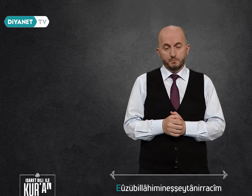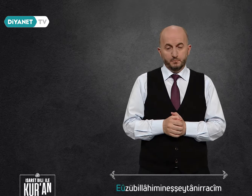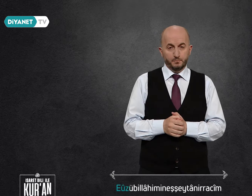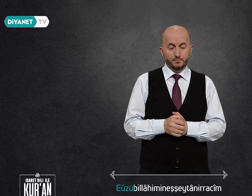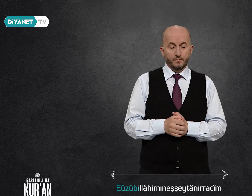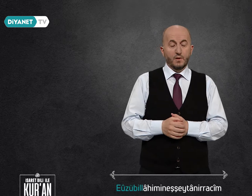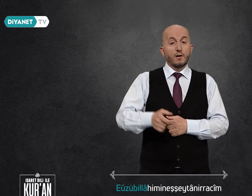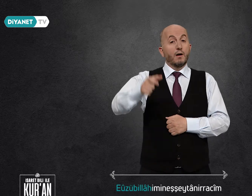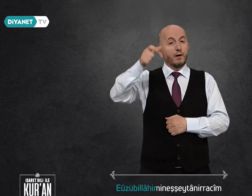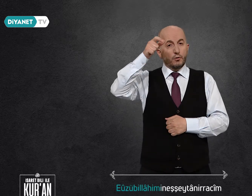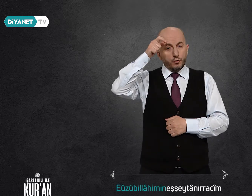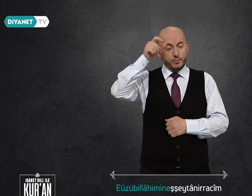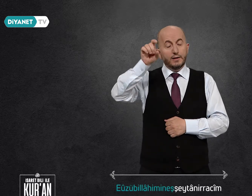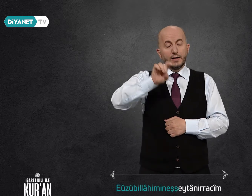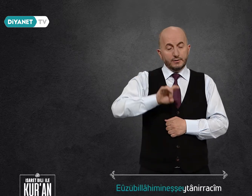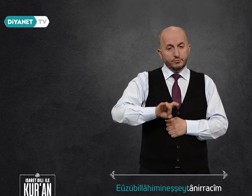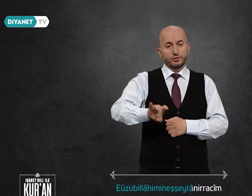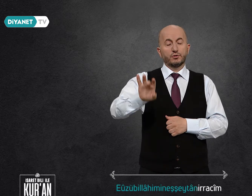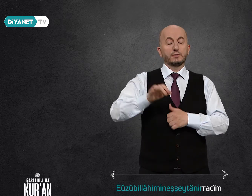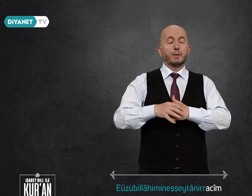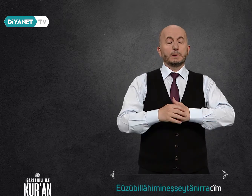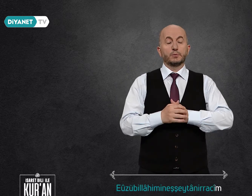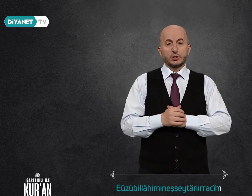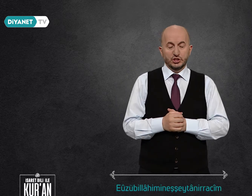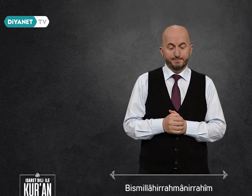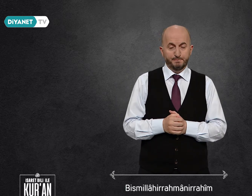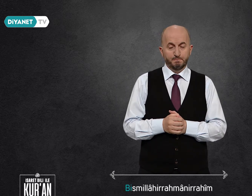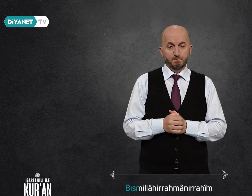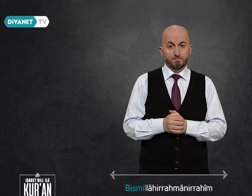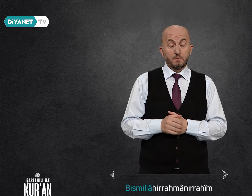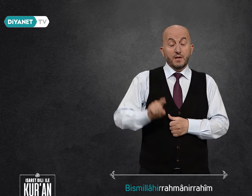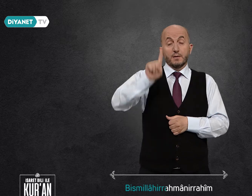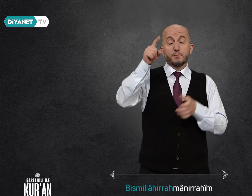muydu billahi mineşşeytanirracim Bismillahirrahmanirrahim